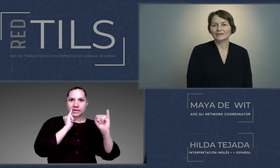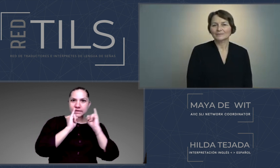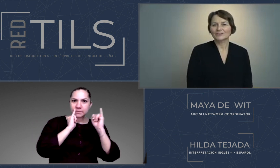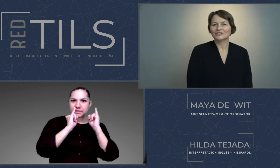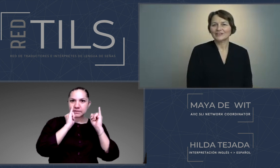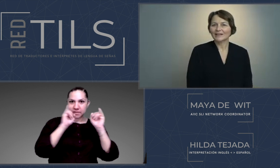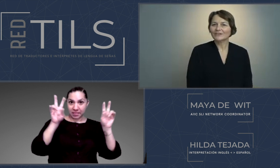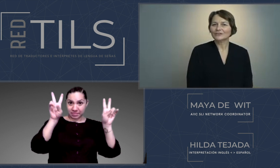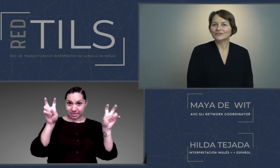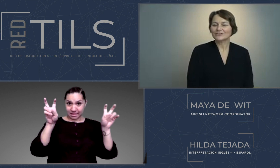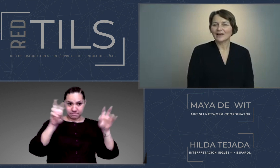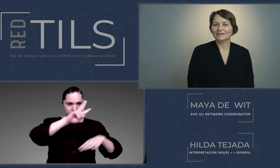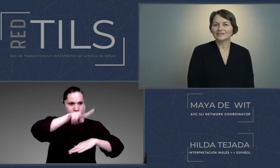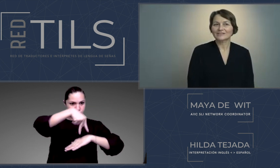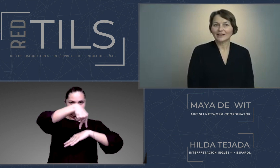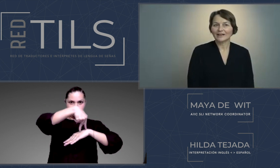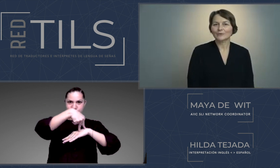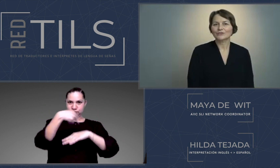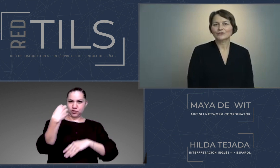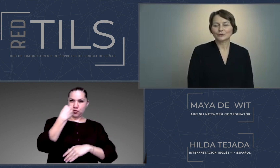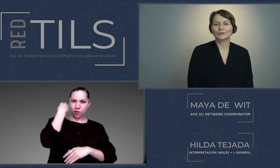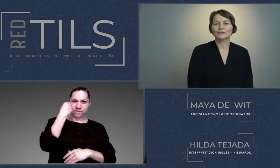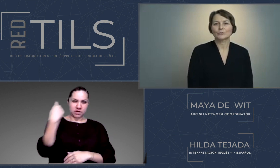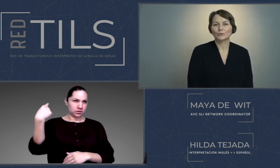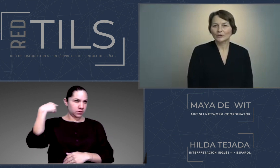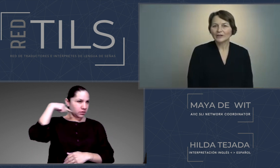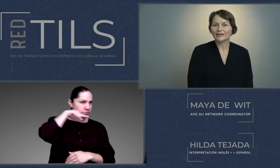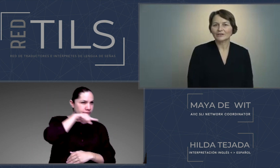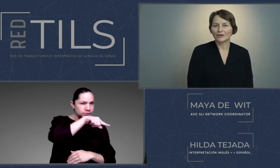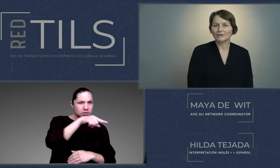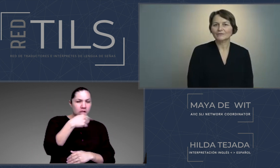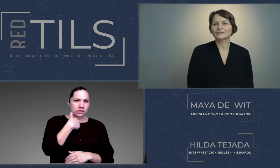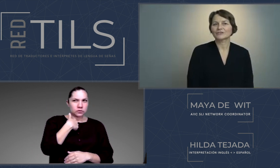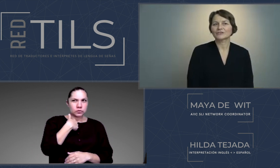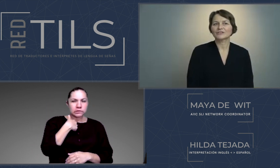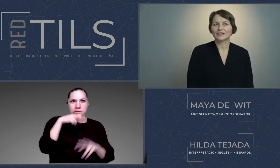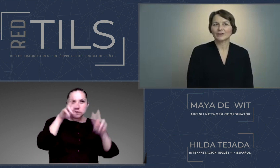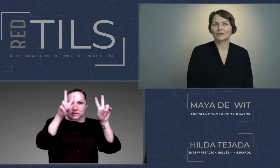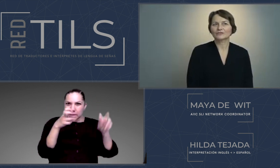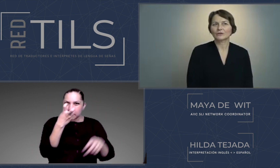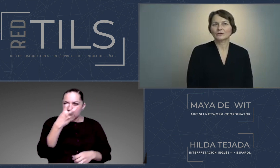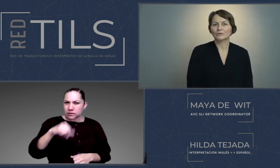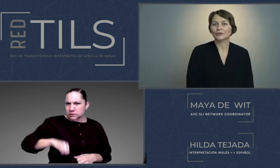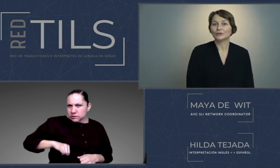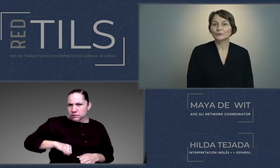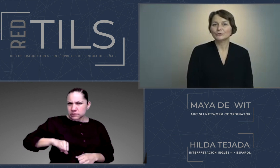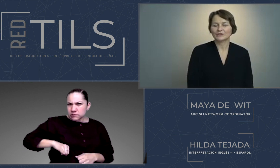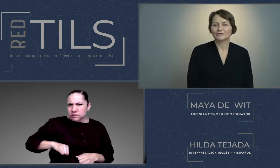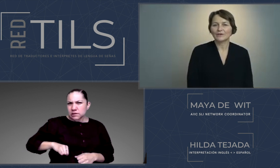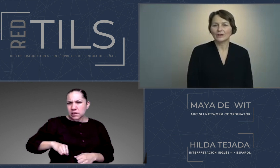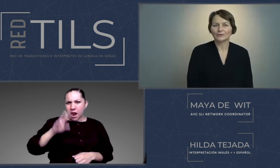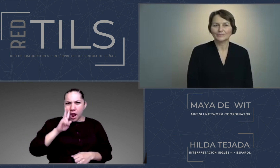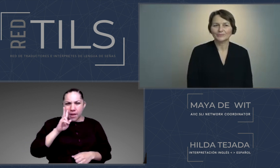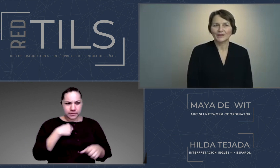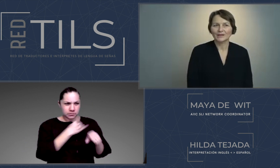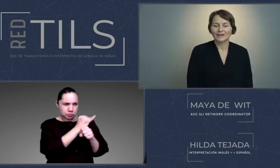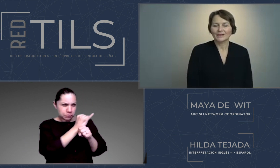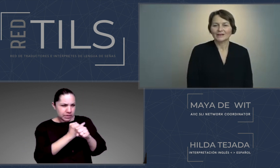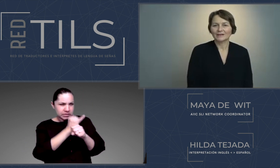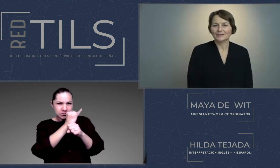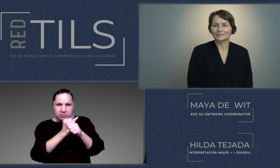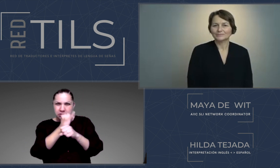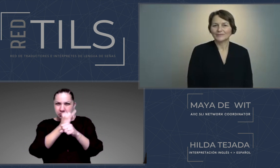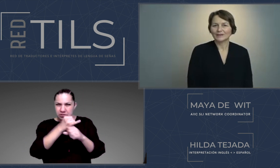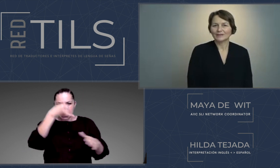estaba standards that buscando language interpreters who are working at normas conferences ah, can also que use and follow. también pudieran